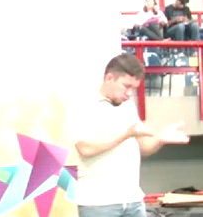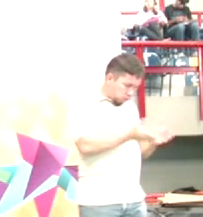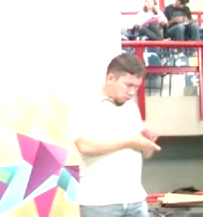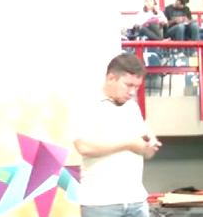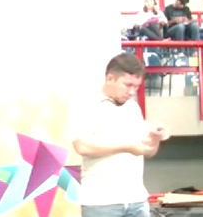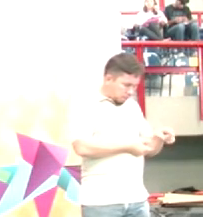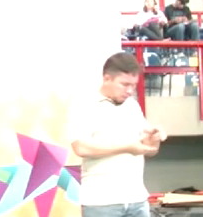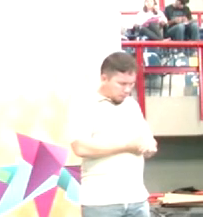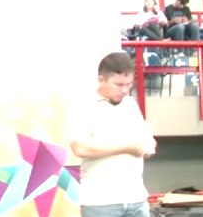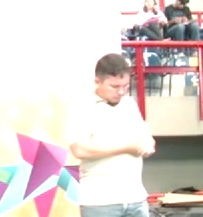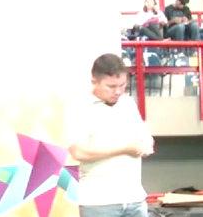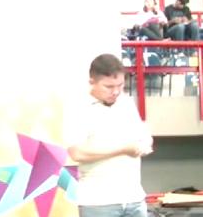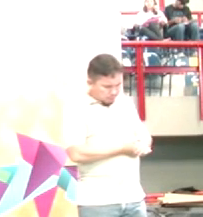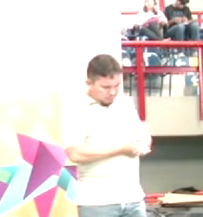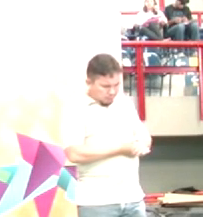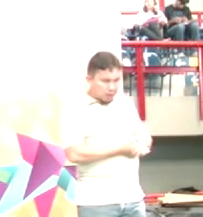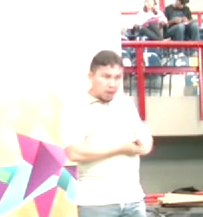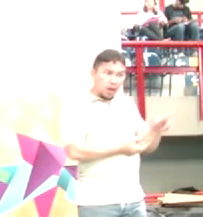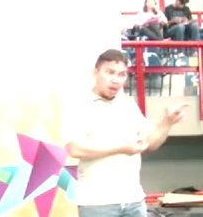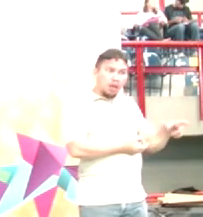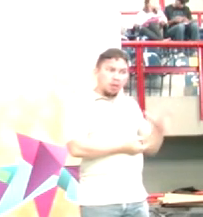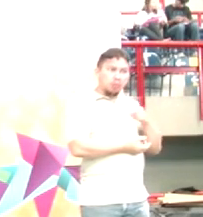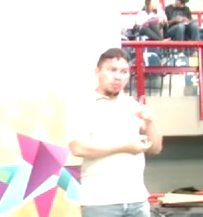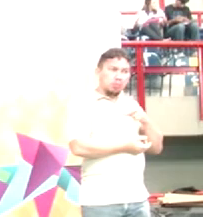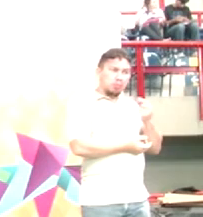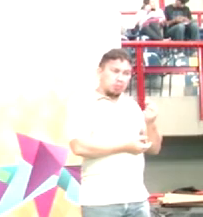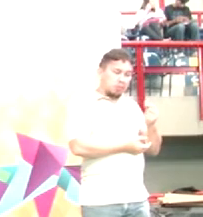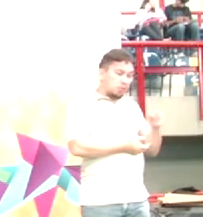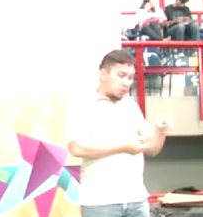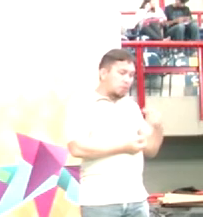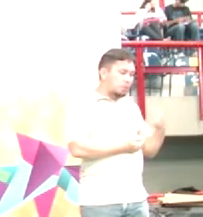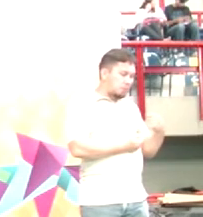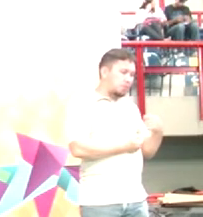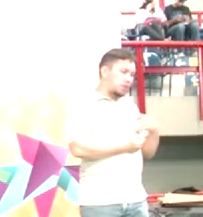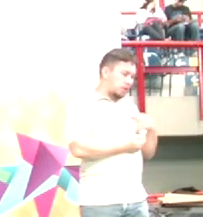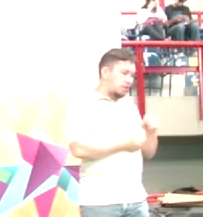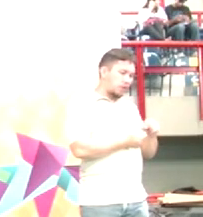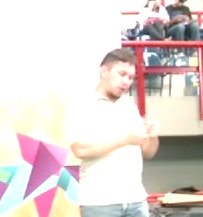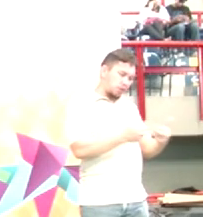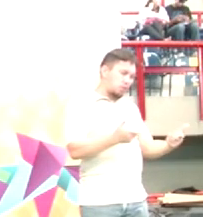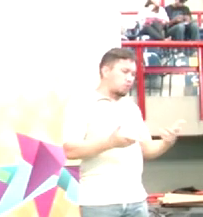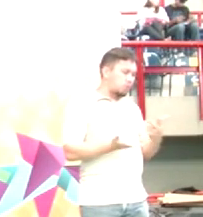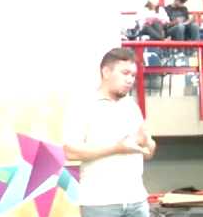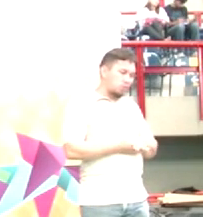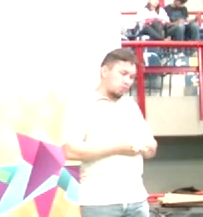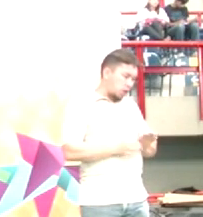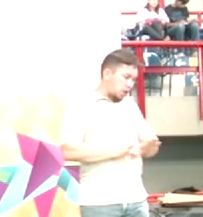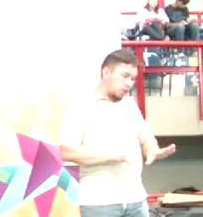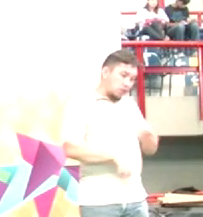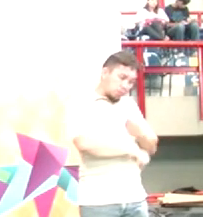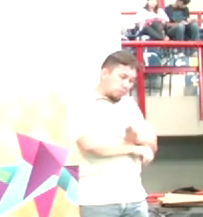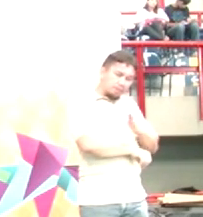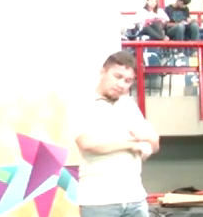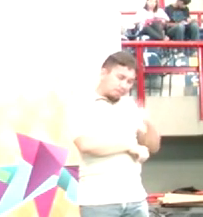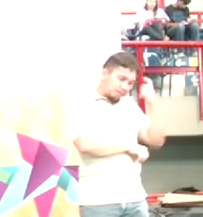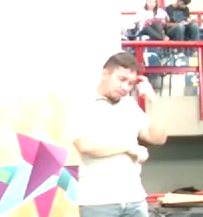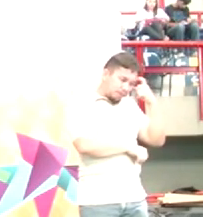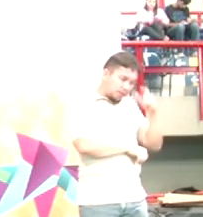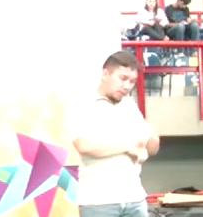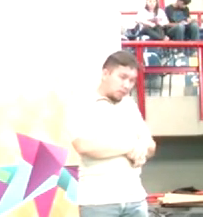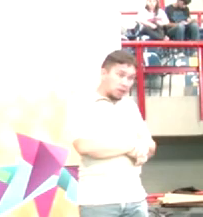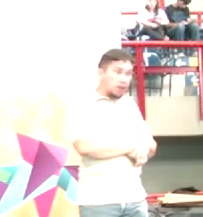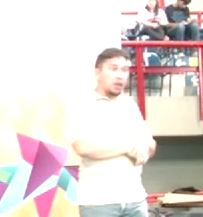um senhor até meio bem de vida, sabe? Ocupe a sua mente. É isso. Pois